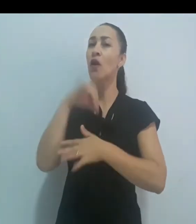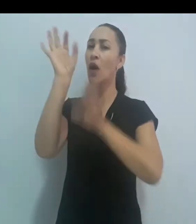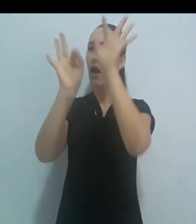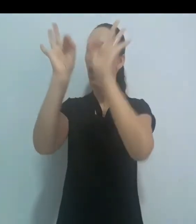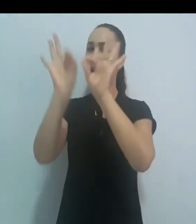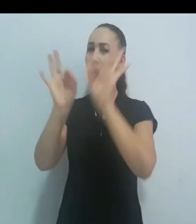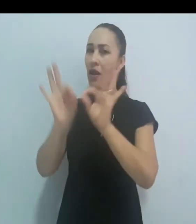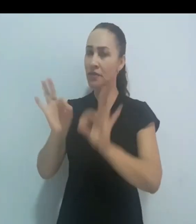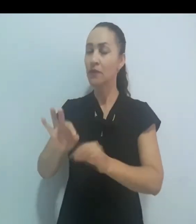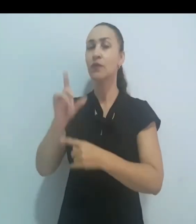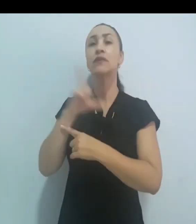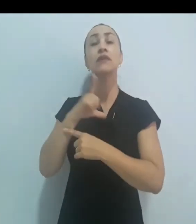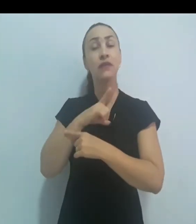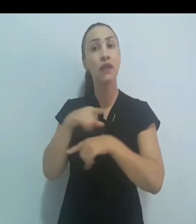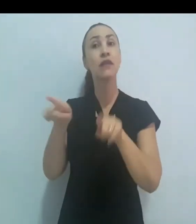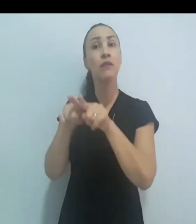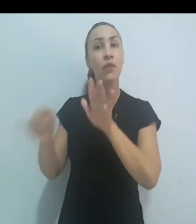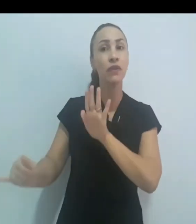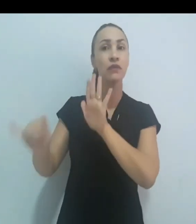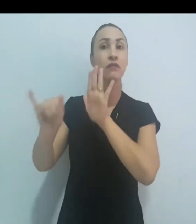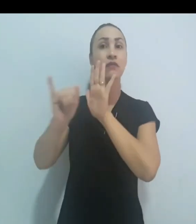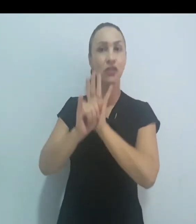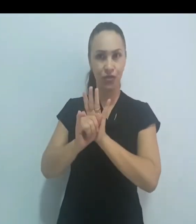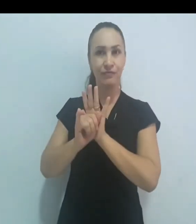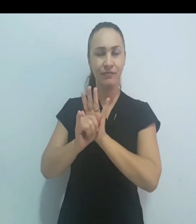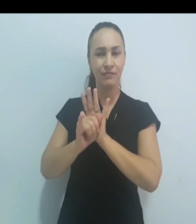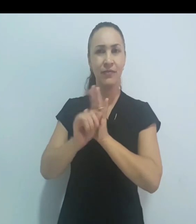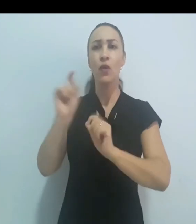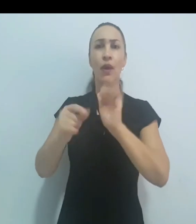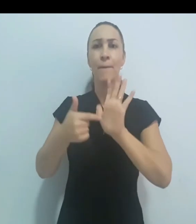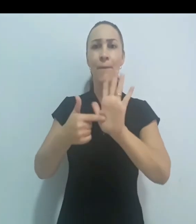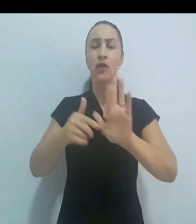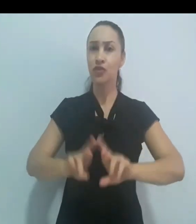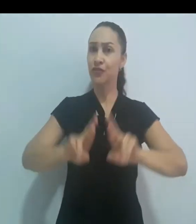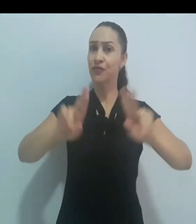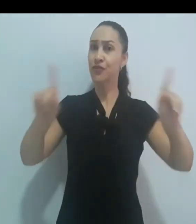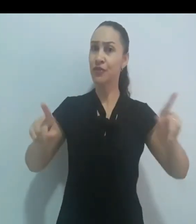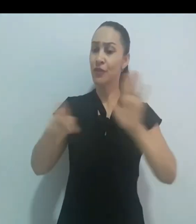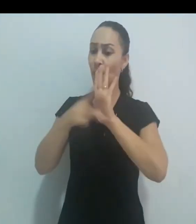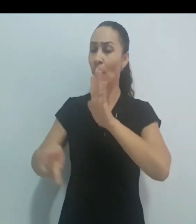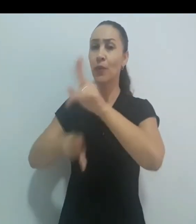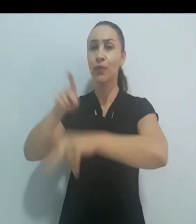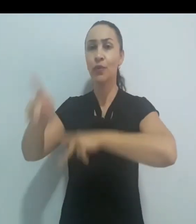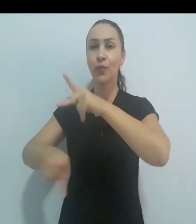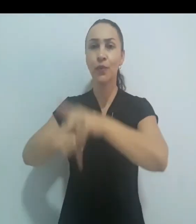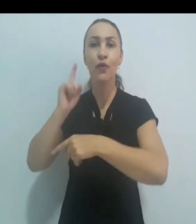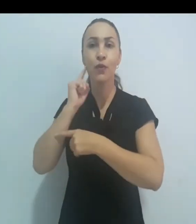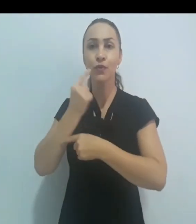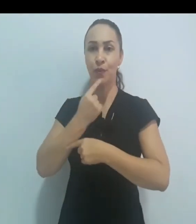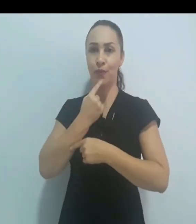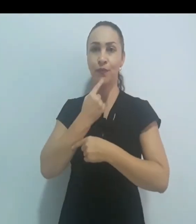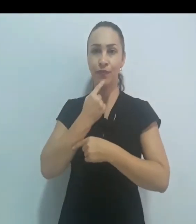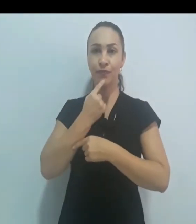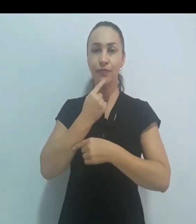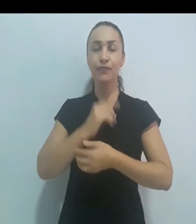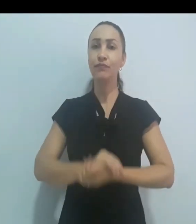uma organização, né, e uma identidade que vai distinguir o povo surdo, né?